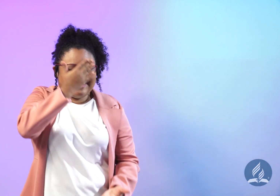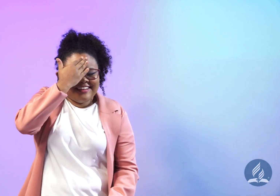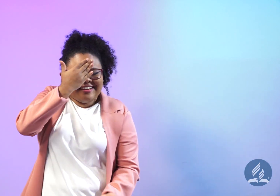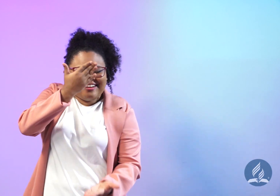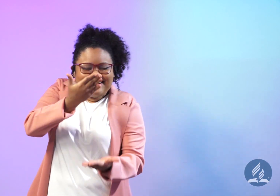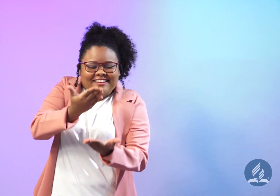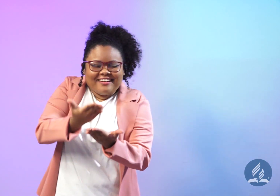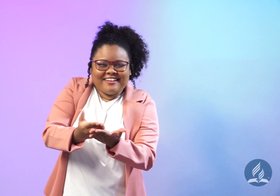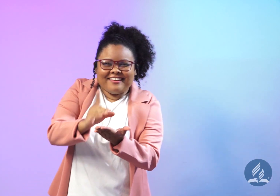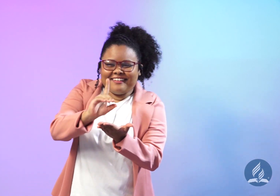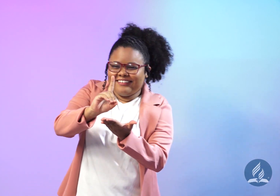em ti,